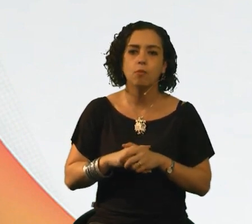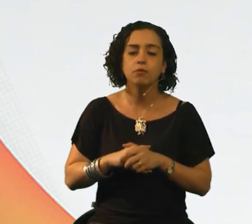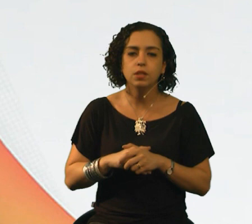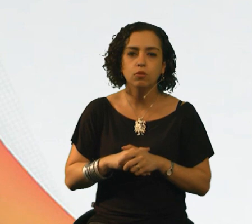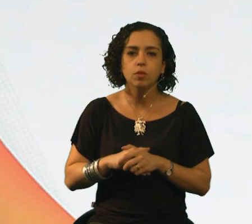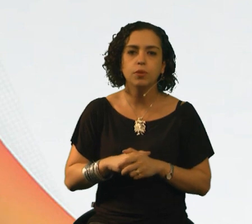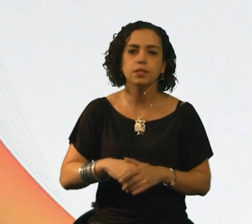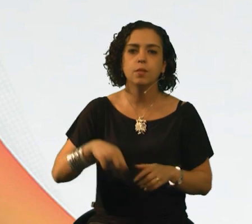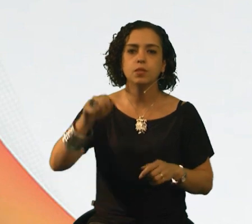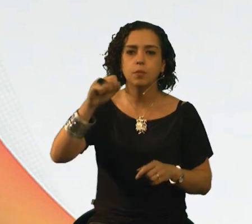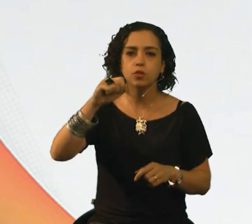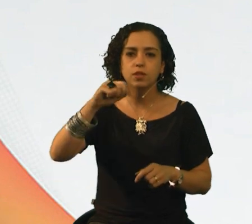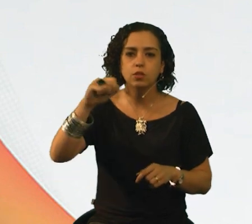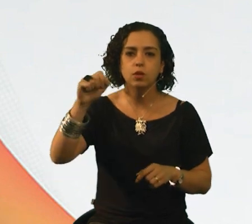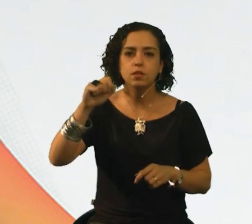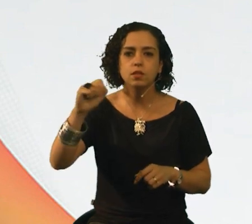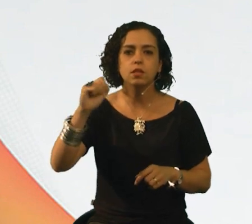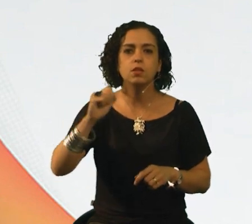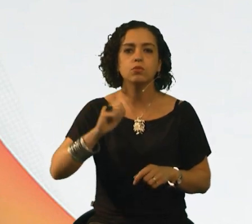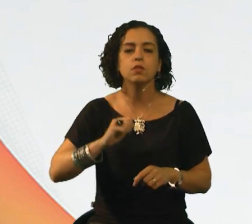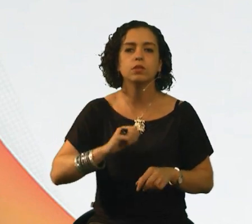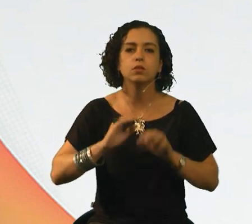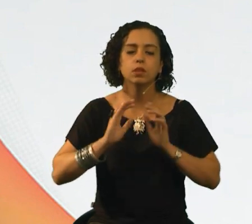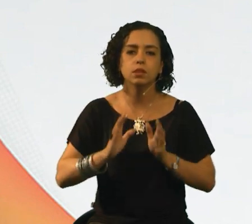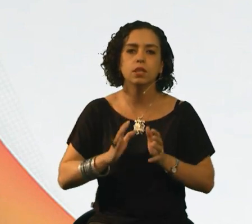uma vírgula, por exemplo, você pode fazer dois risquinhos na vírgula,